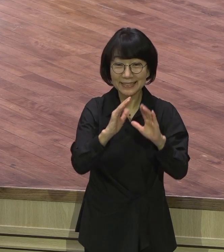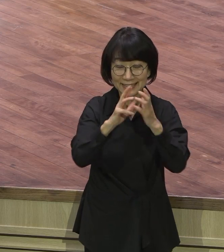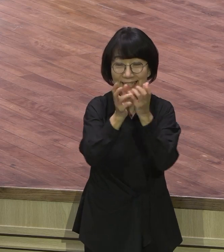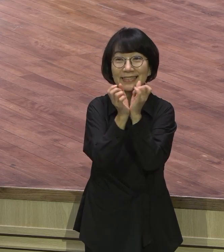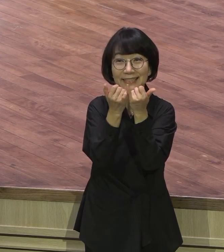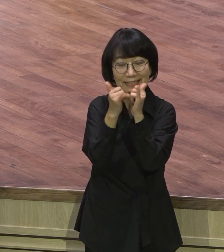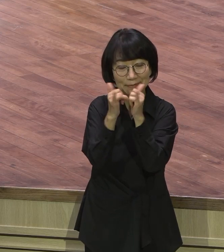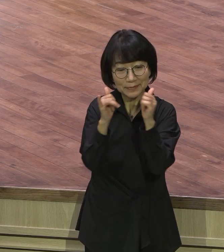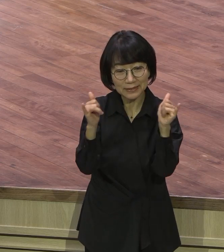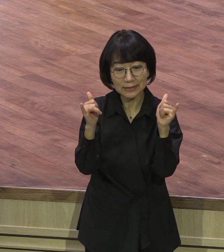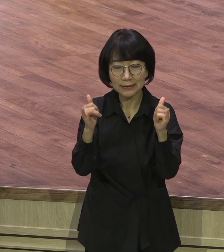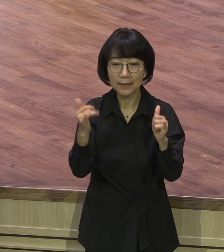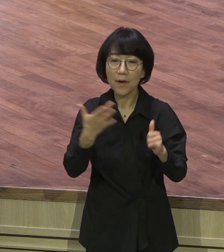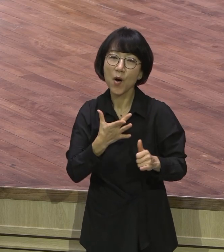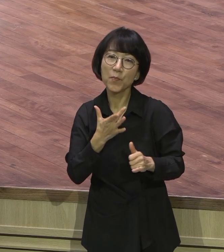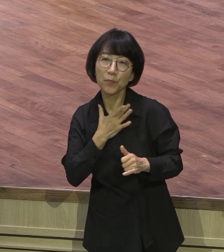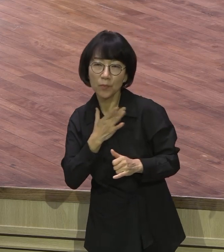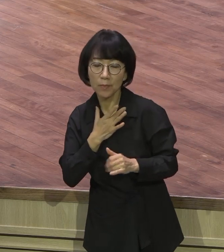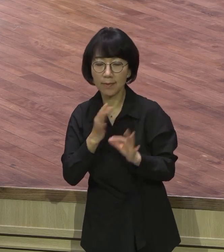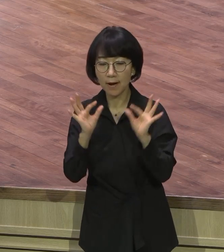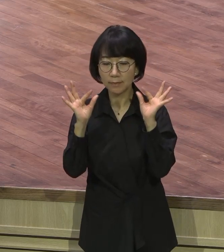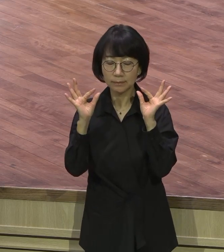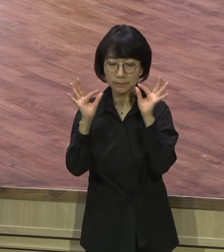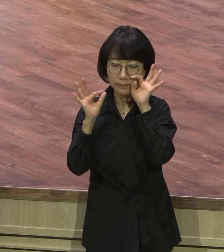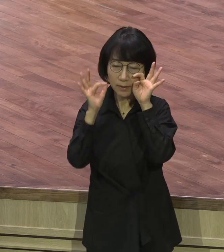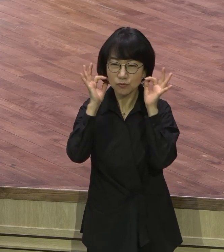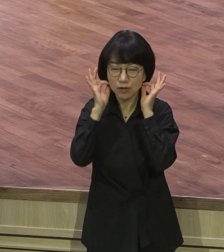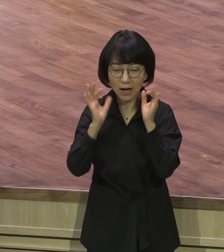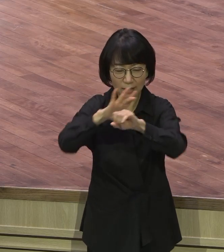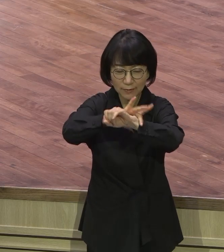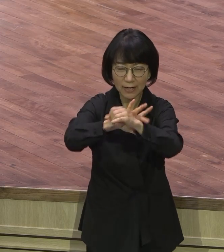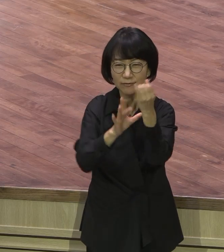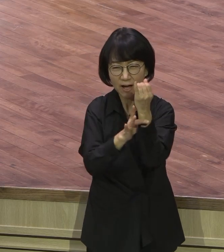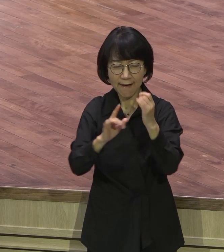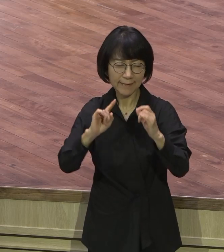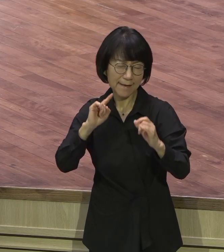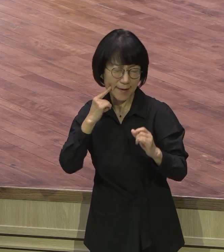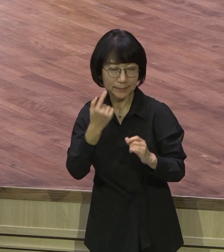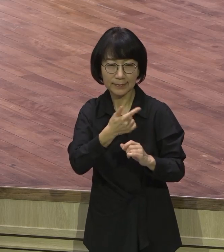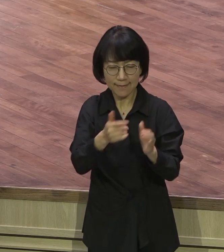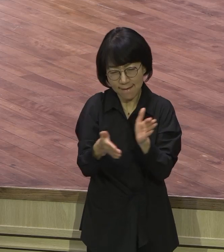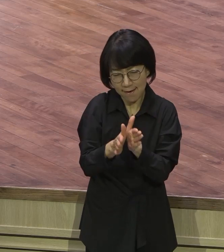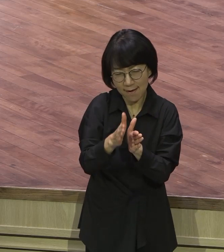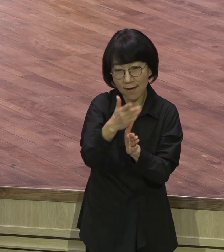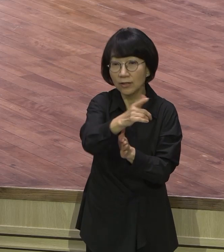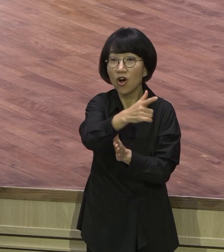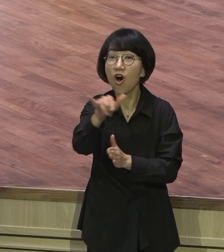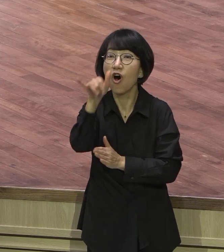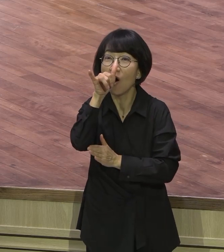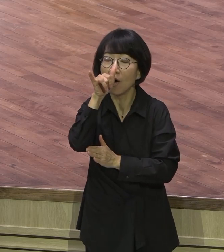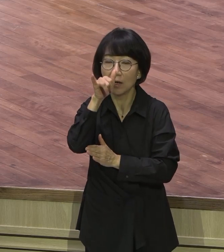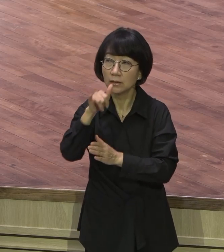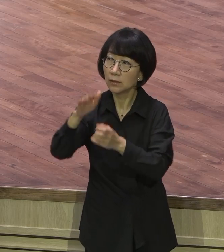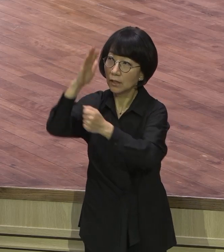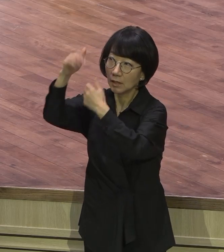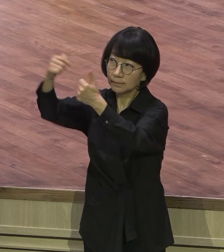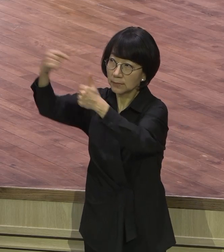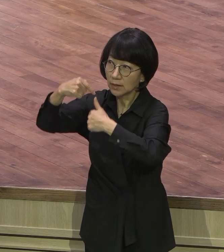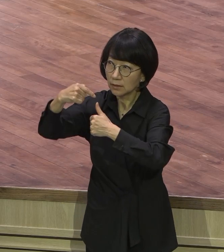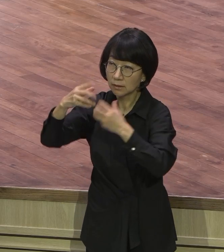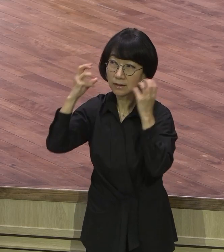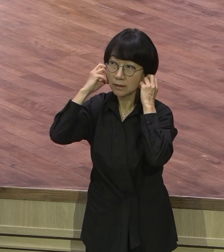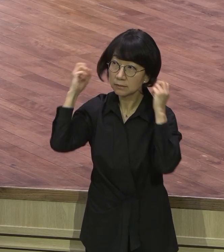몸에 진우고 있던 목에 걸고 그냥 팔에 걸고 몸에 장신구들 이거 제거하라는 하나님의 말씀이